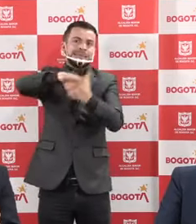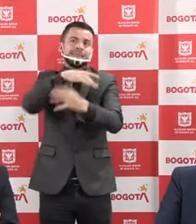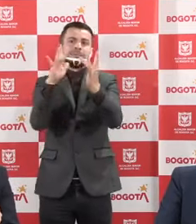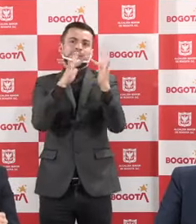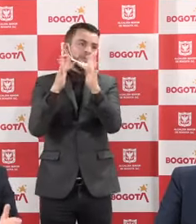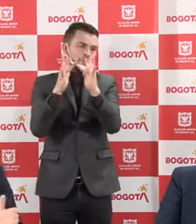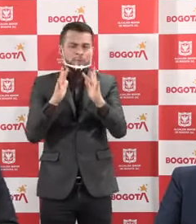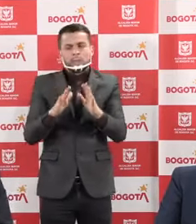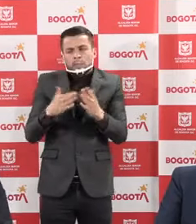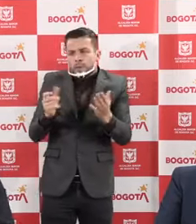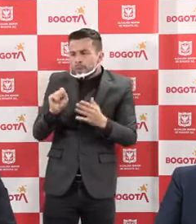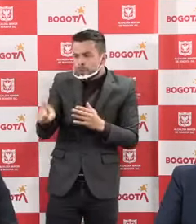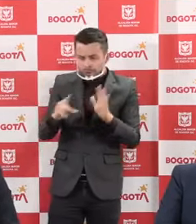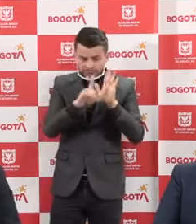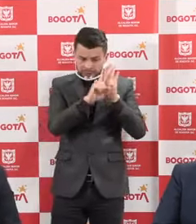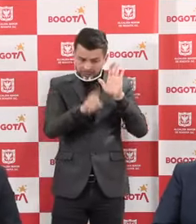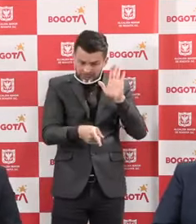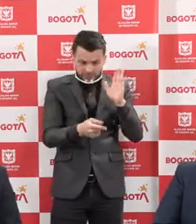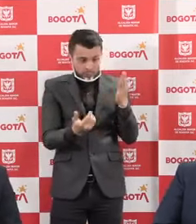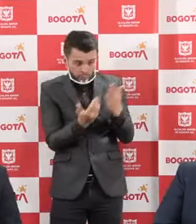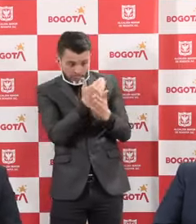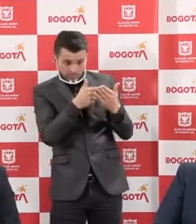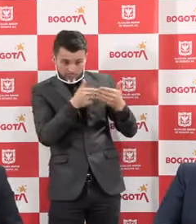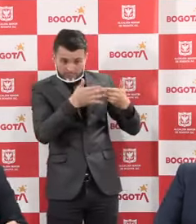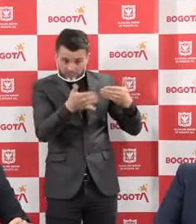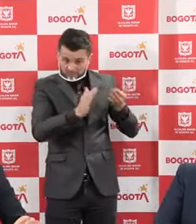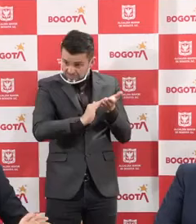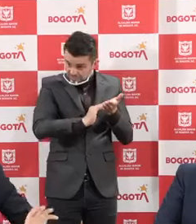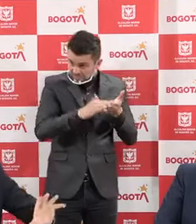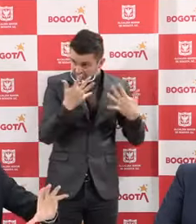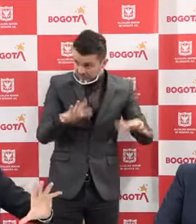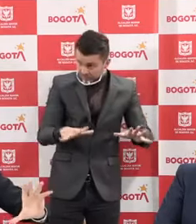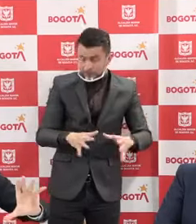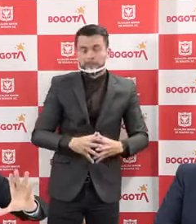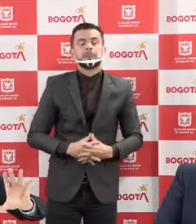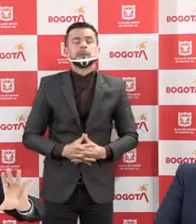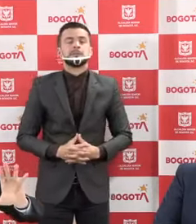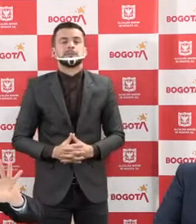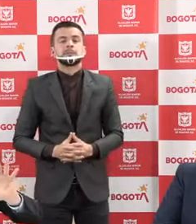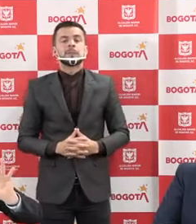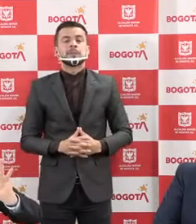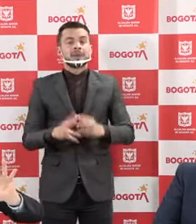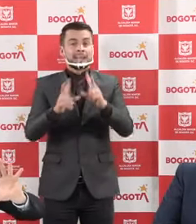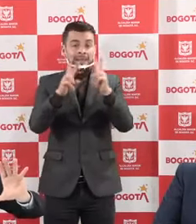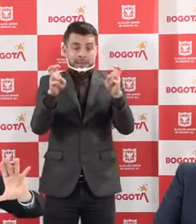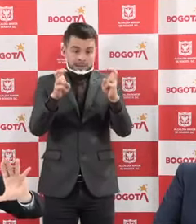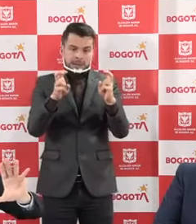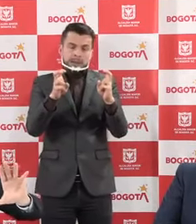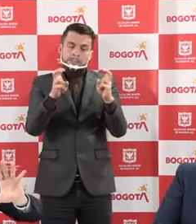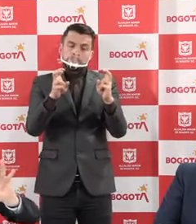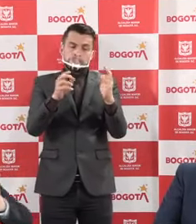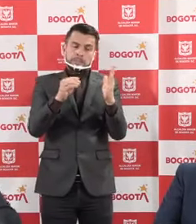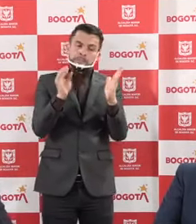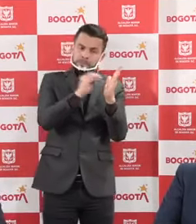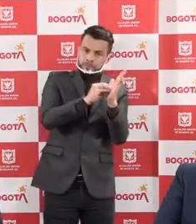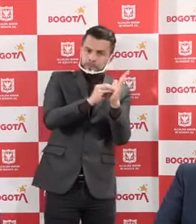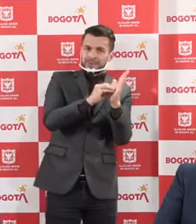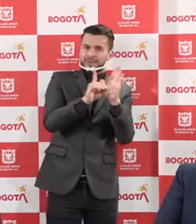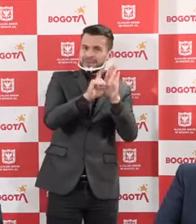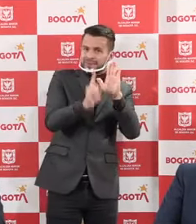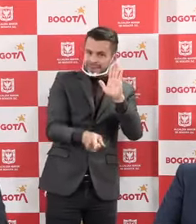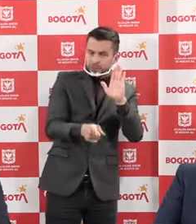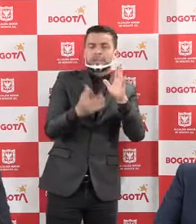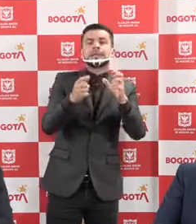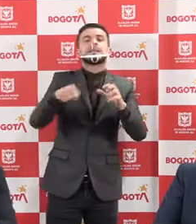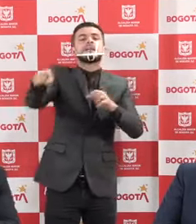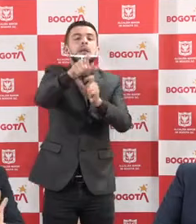este sistema de turnos lo que busca es que tendremos en promedio en promedio cuatro millones y medio de personas diariamente en las